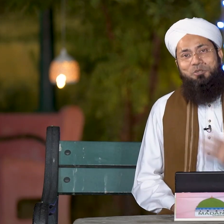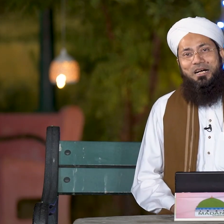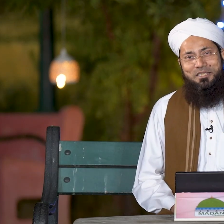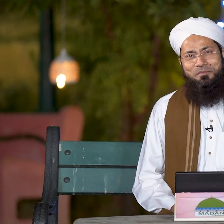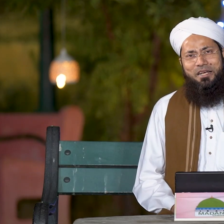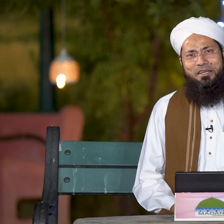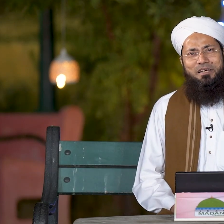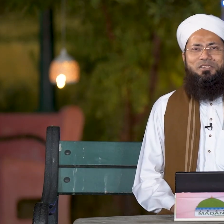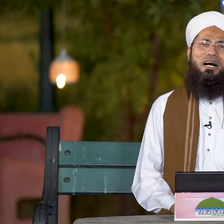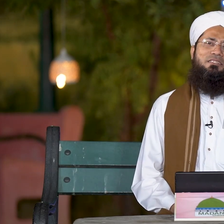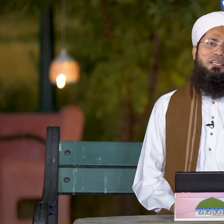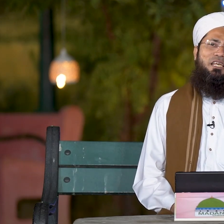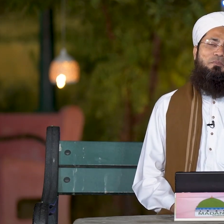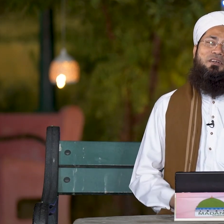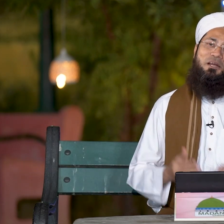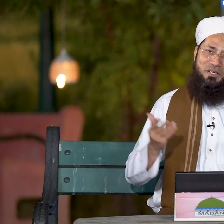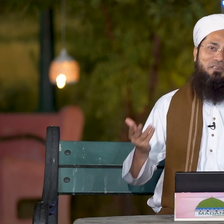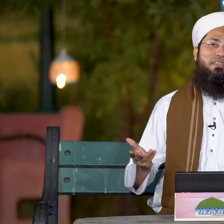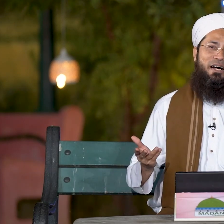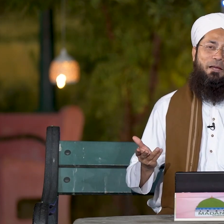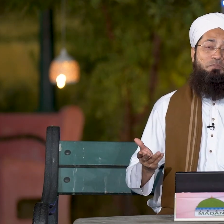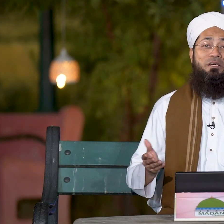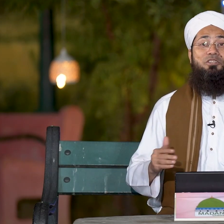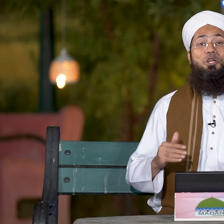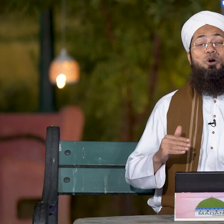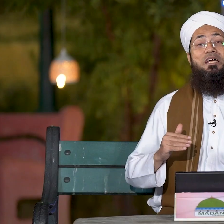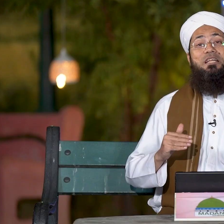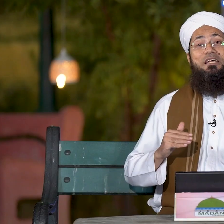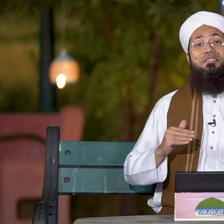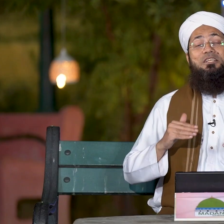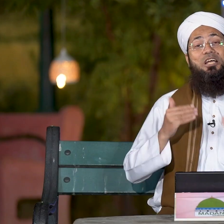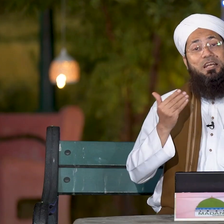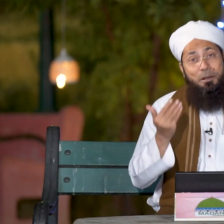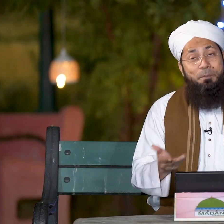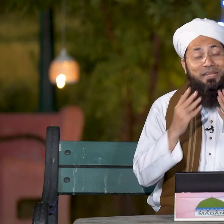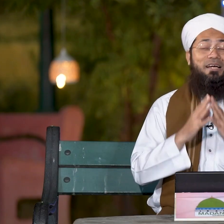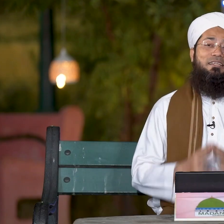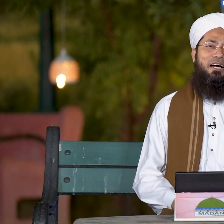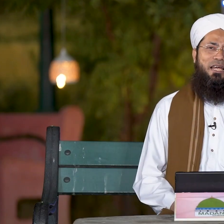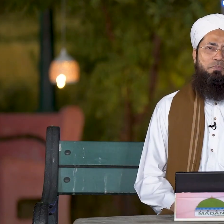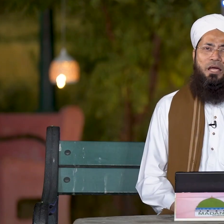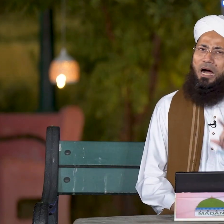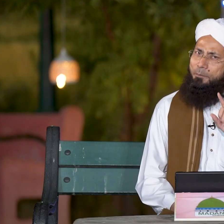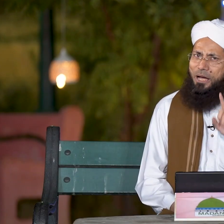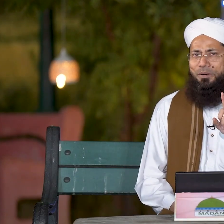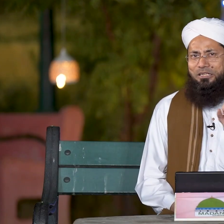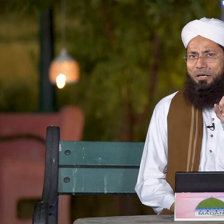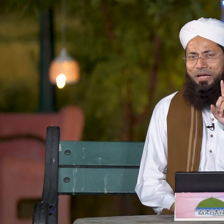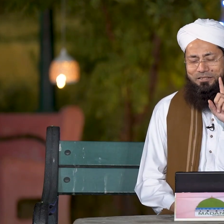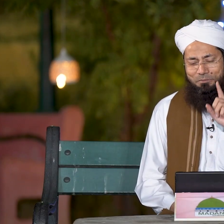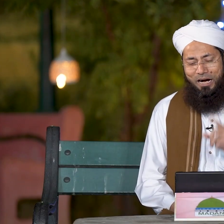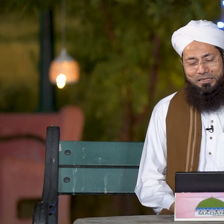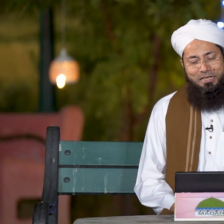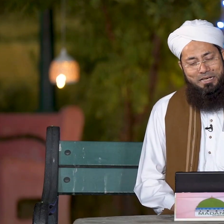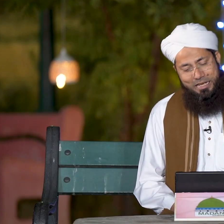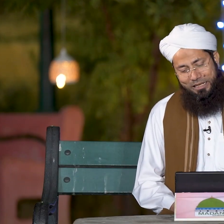میری لوگ تعظیم کریں۔ تعظیم رب کرواتا ہے، دلوں کے اندر عزت رب پیدا کرتا ہے، ہمیں اپنے دل میں